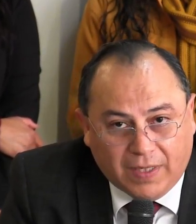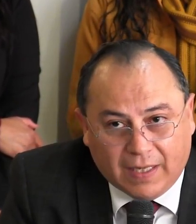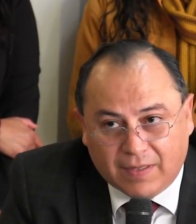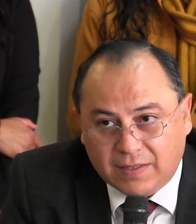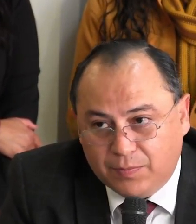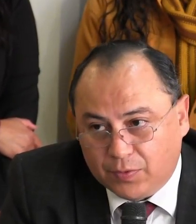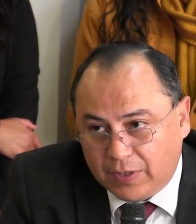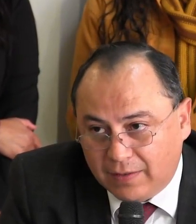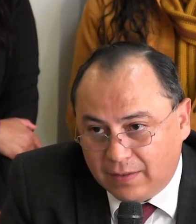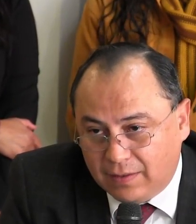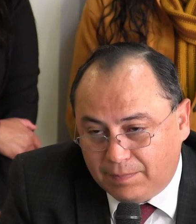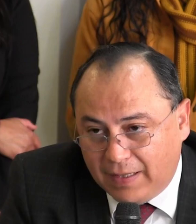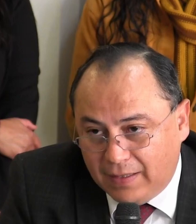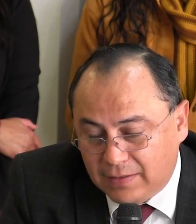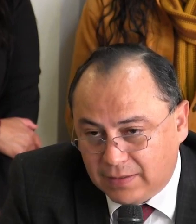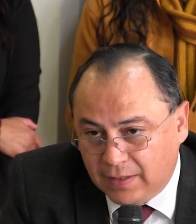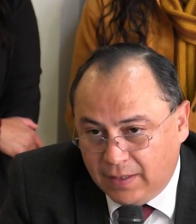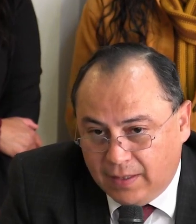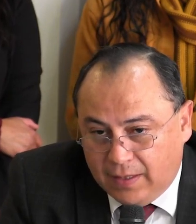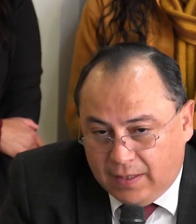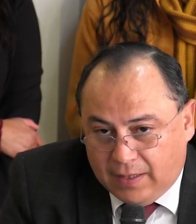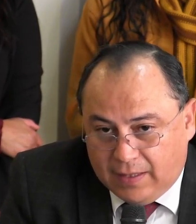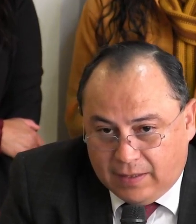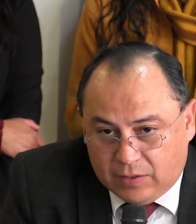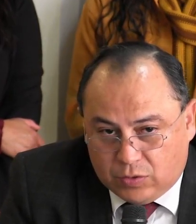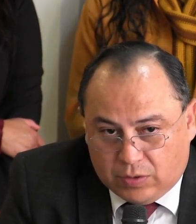universidad pública más importante del país.